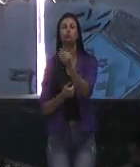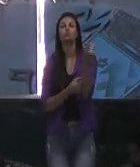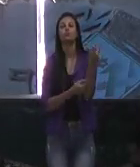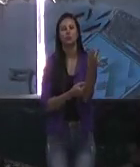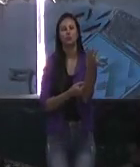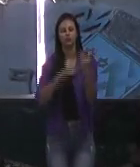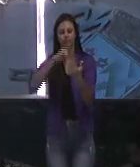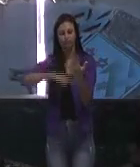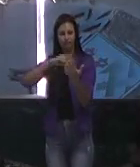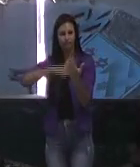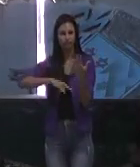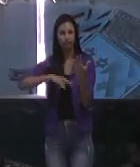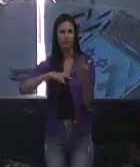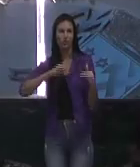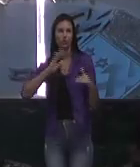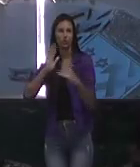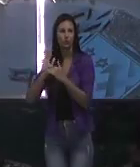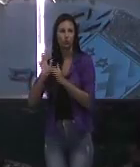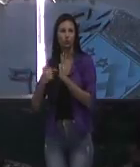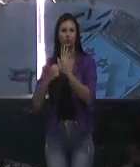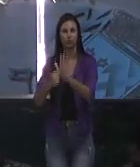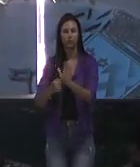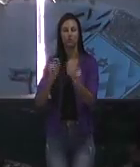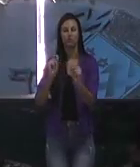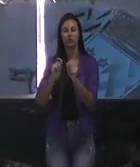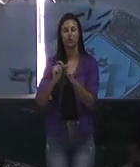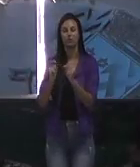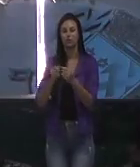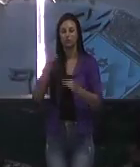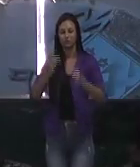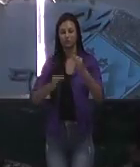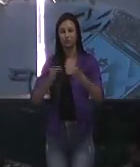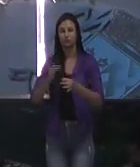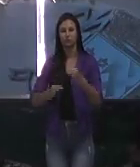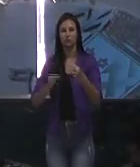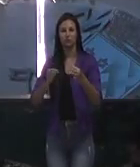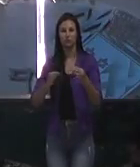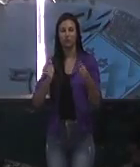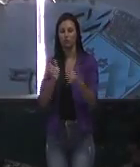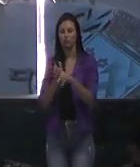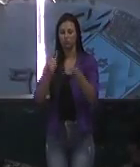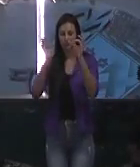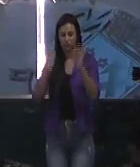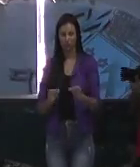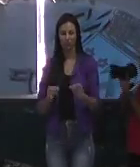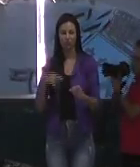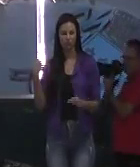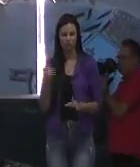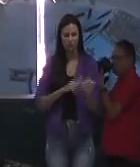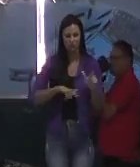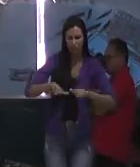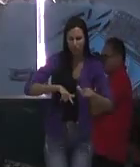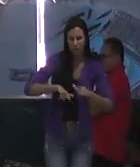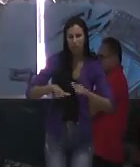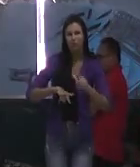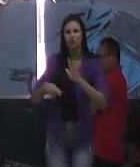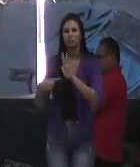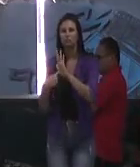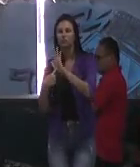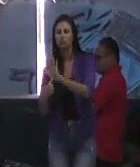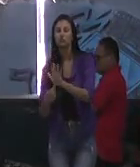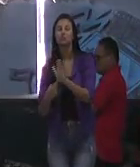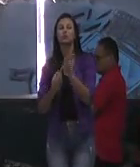tudo foi que fez com que o alvará ficasse injusto. Hoje a gente está trabalhando muito em cima disso, tem sido uma questão